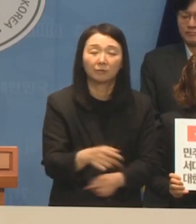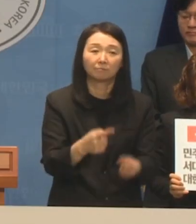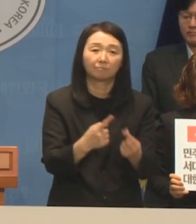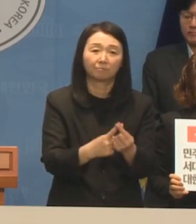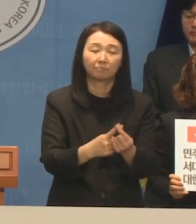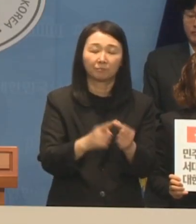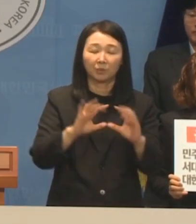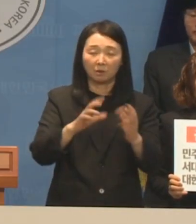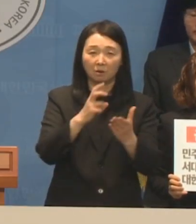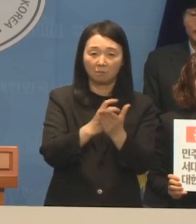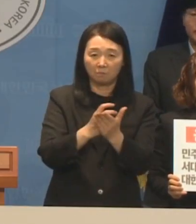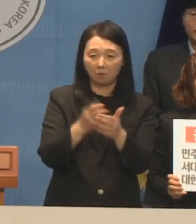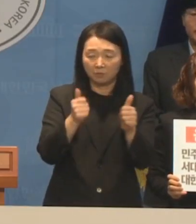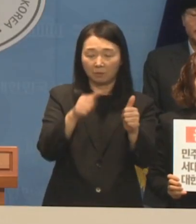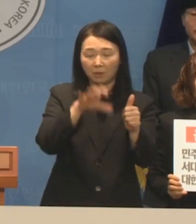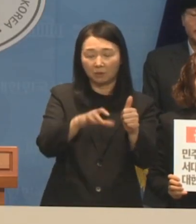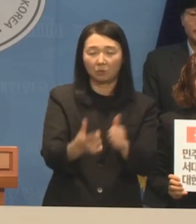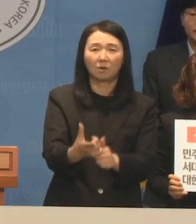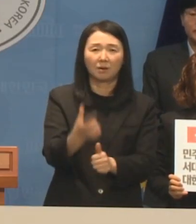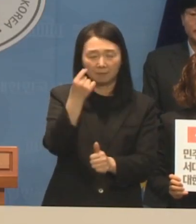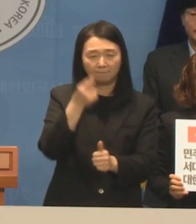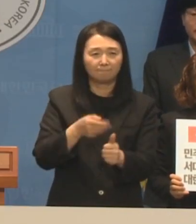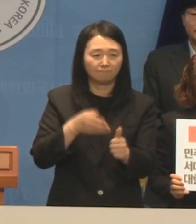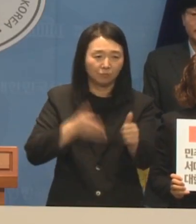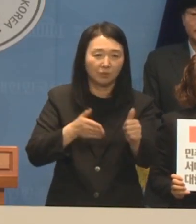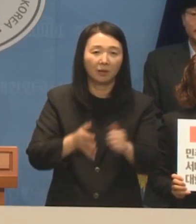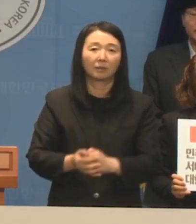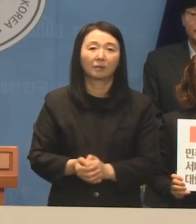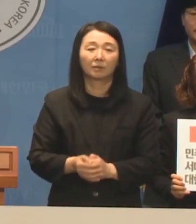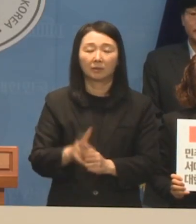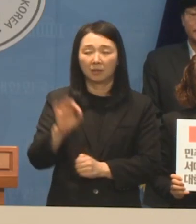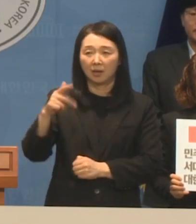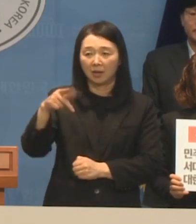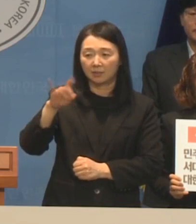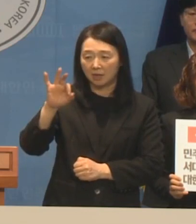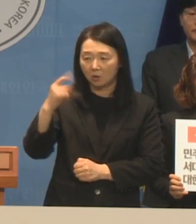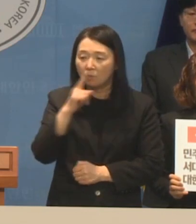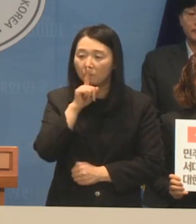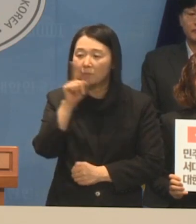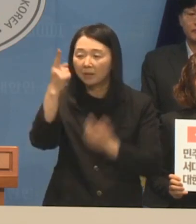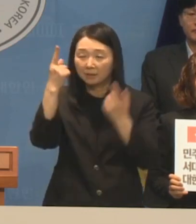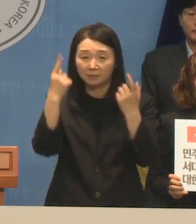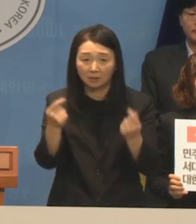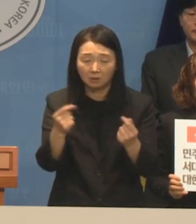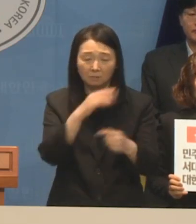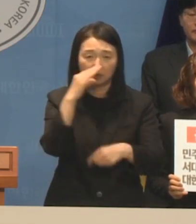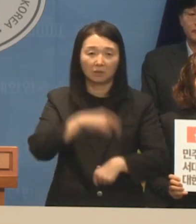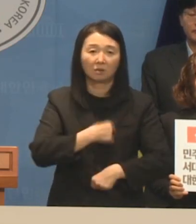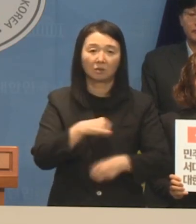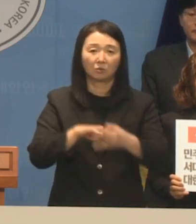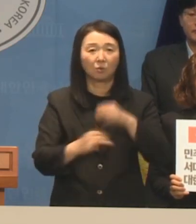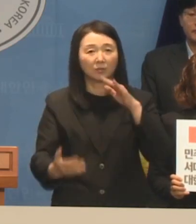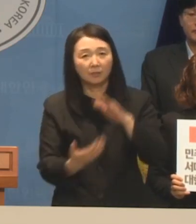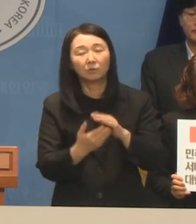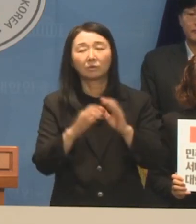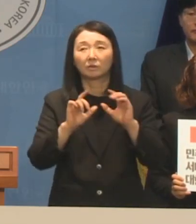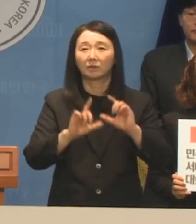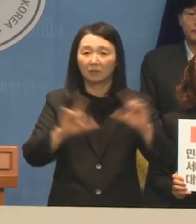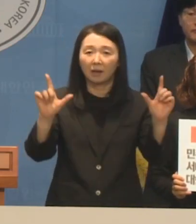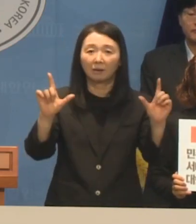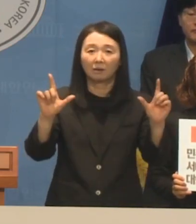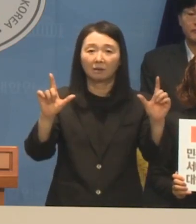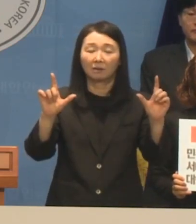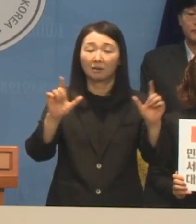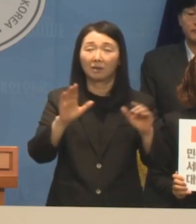첫째, 헌법재판소에 강력히 호소드립니다. 안창호 선생의 말씀처럼 정의를 반드시 이루는 날은